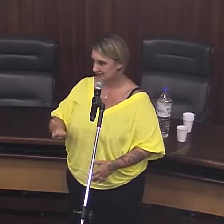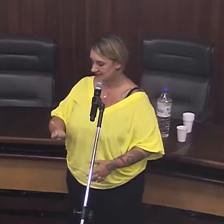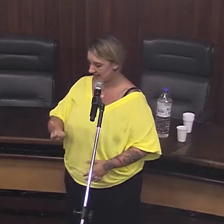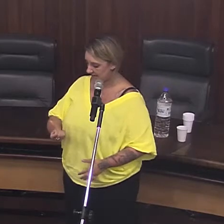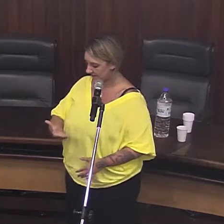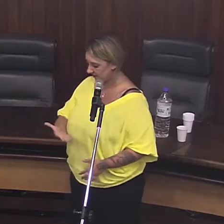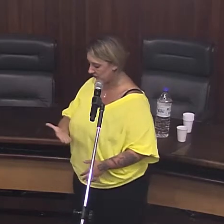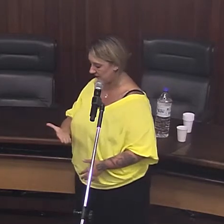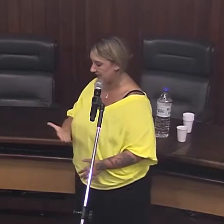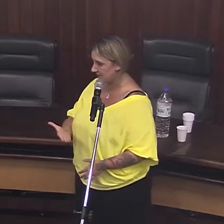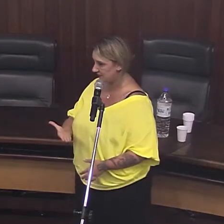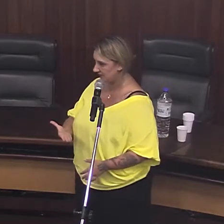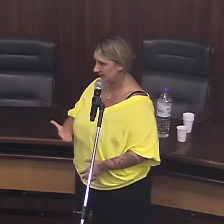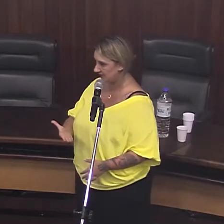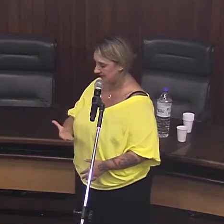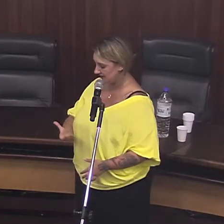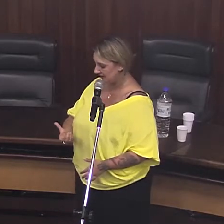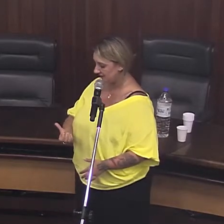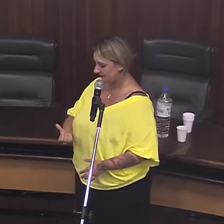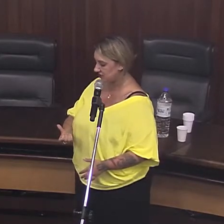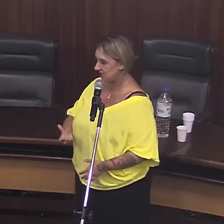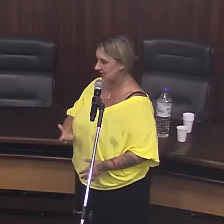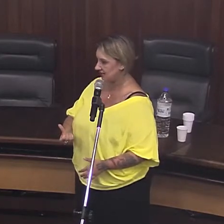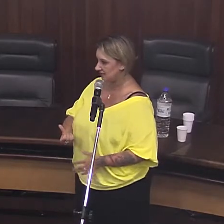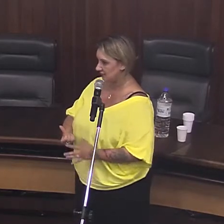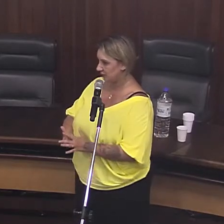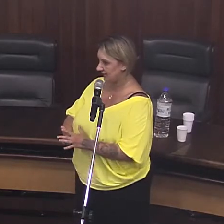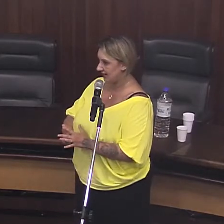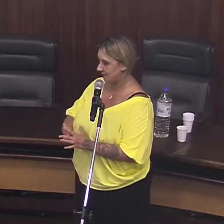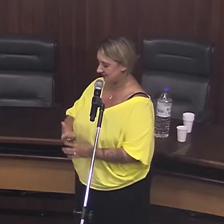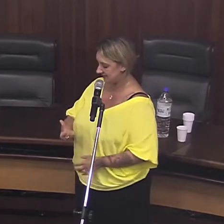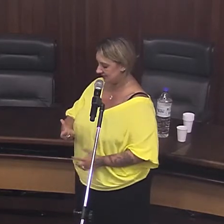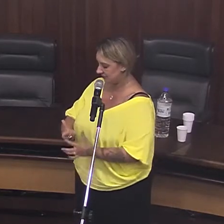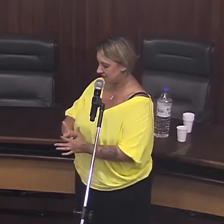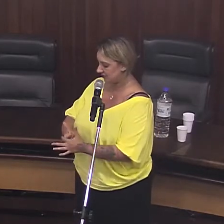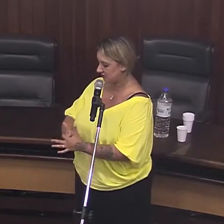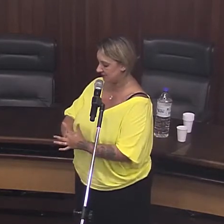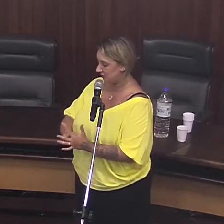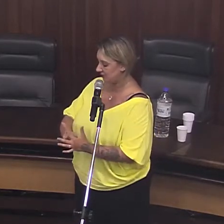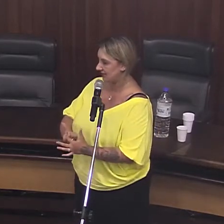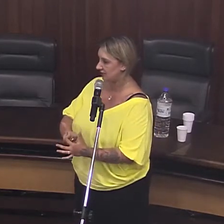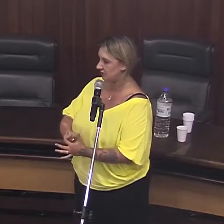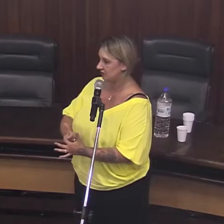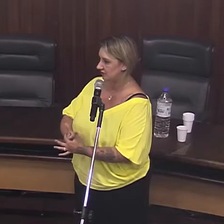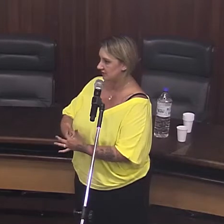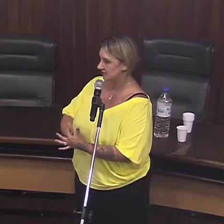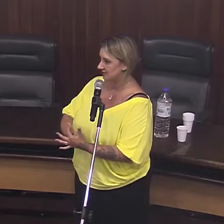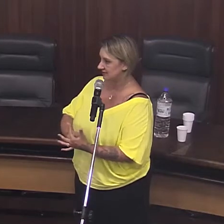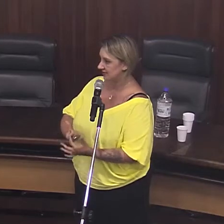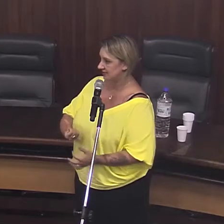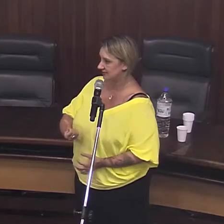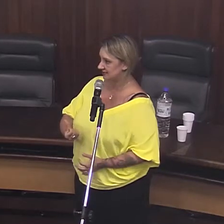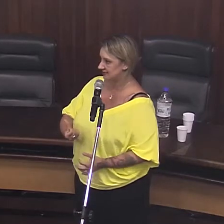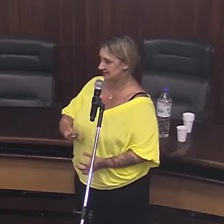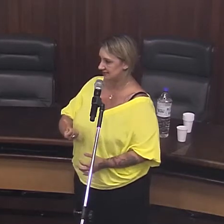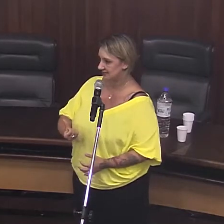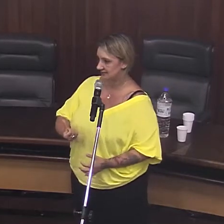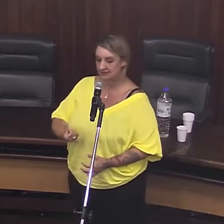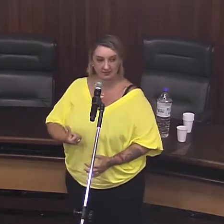Tá? Então, eu abri a mão aqui, fechei. Polegar para cima. Eu deixo essa bolinha aqui, ó. 6.